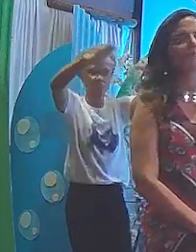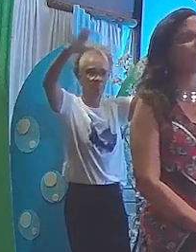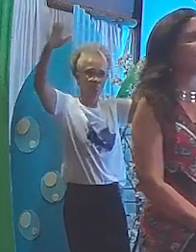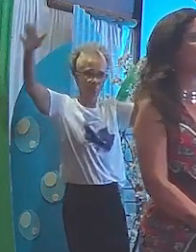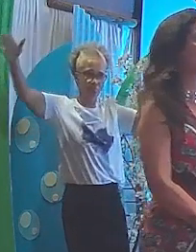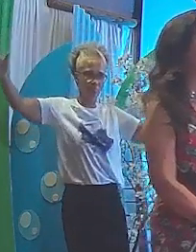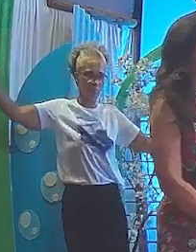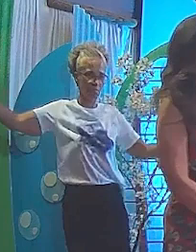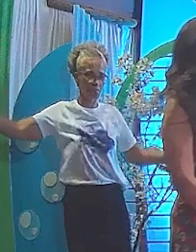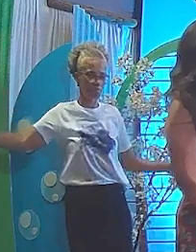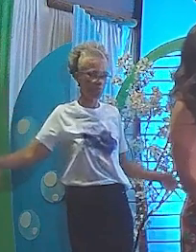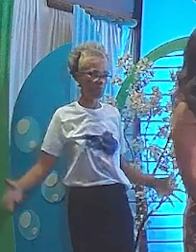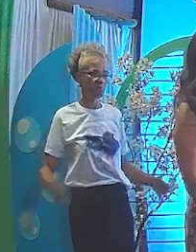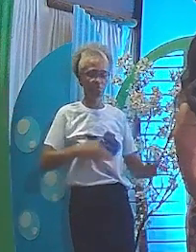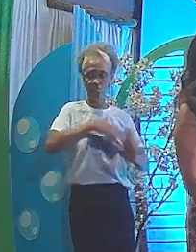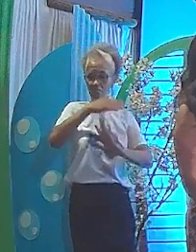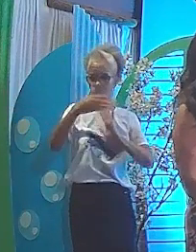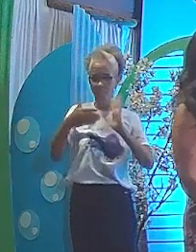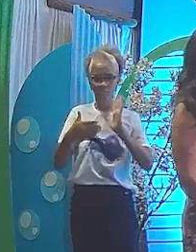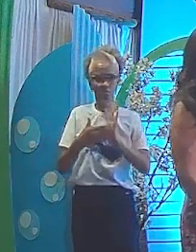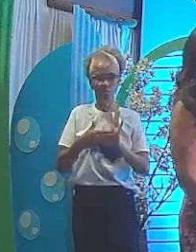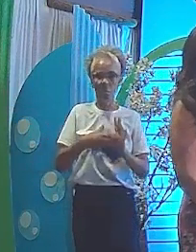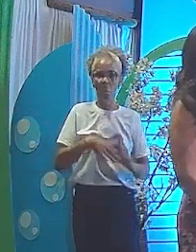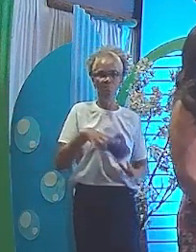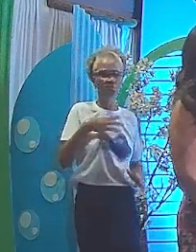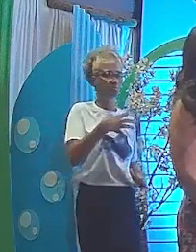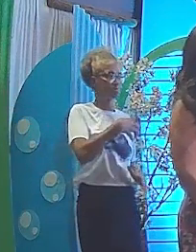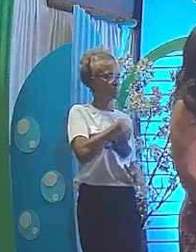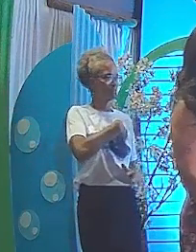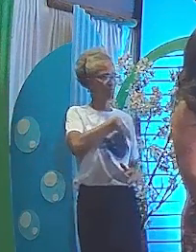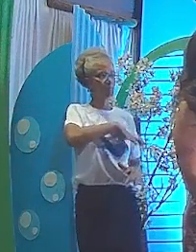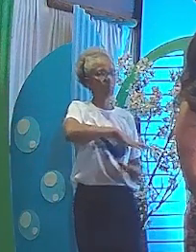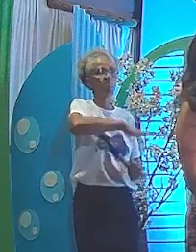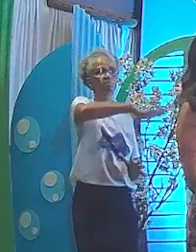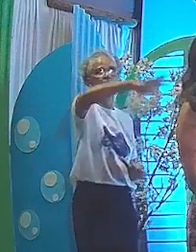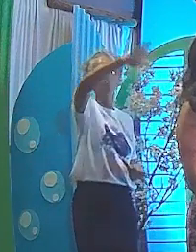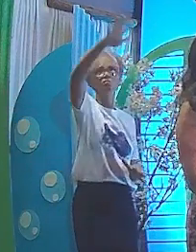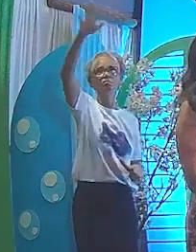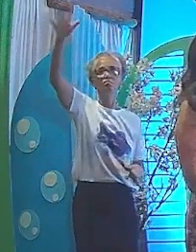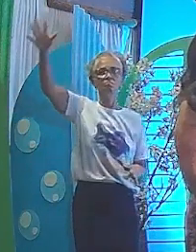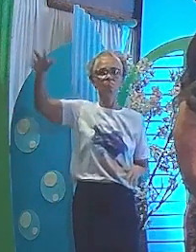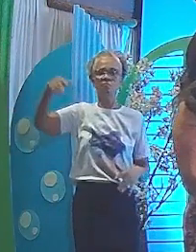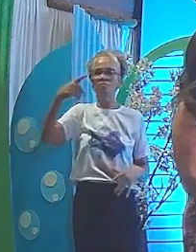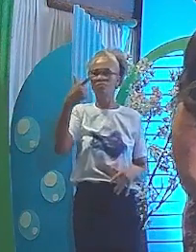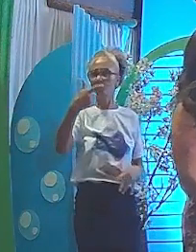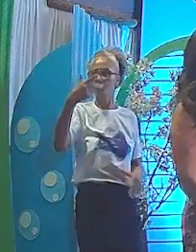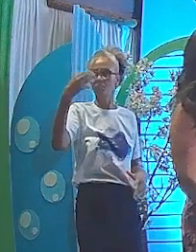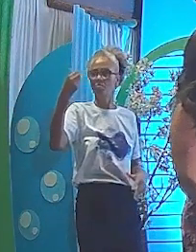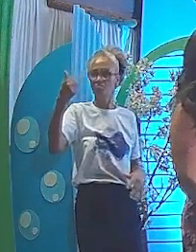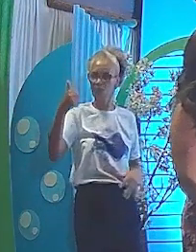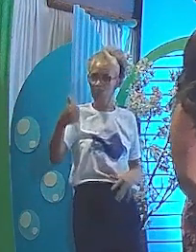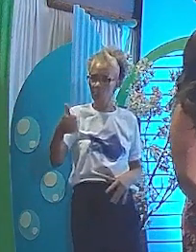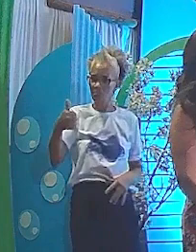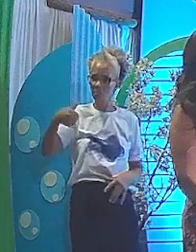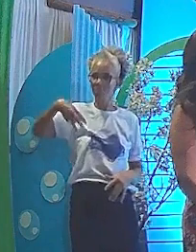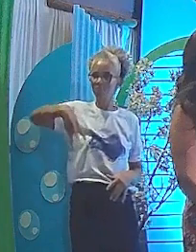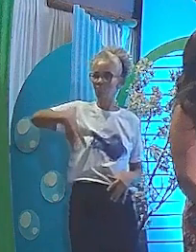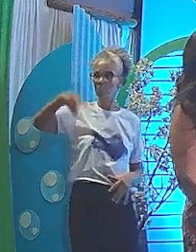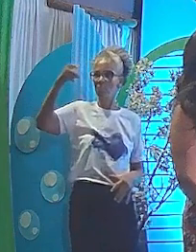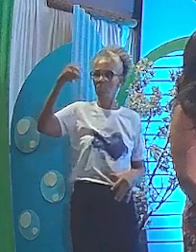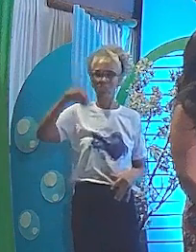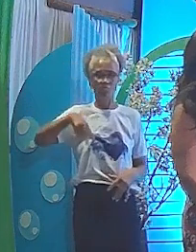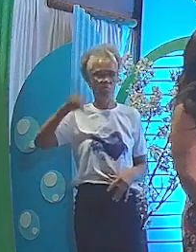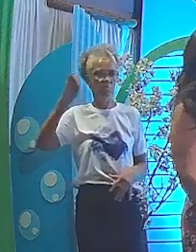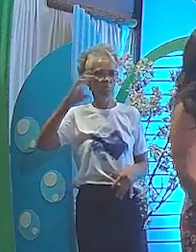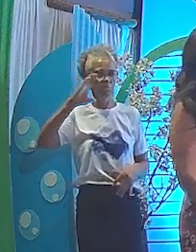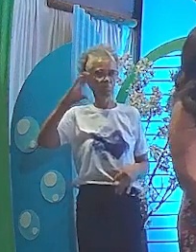de gás, levando para todo o Sudoeste baiano. Já estamos presentes em 21 municípios do estado da Bahia e já